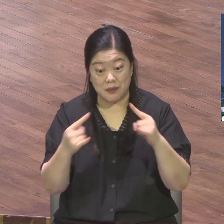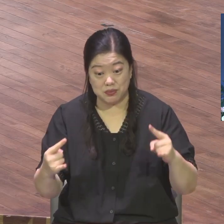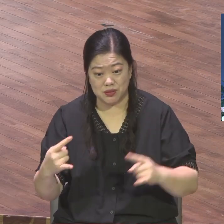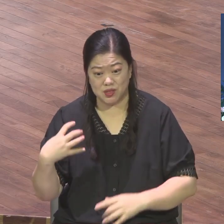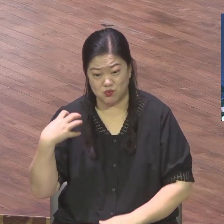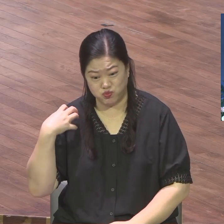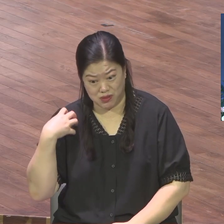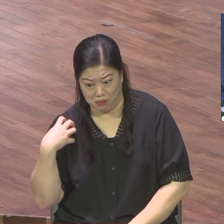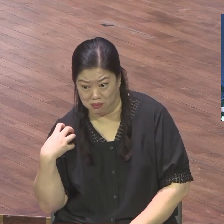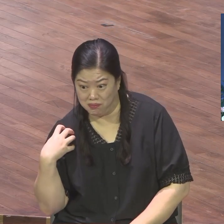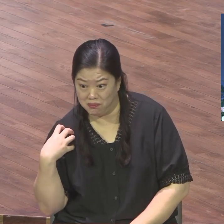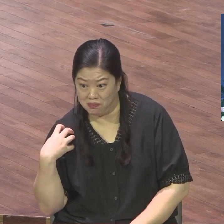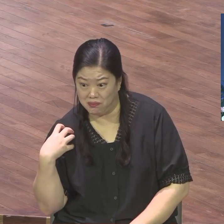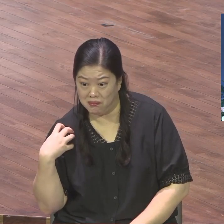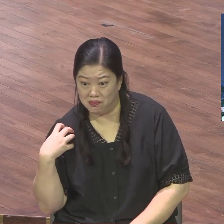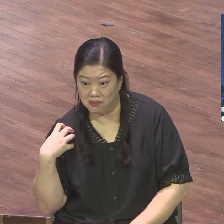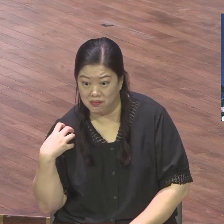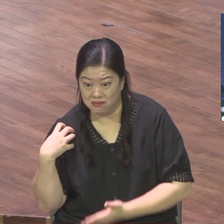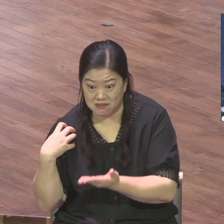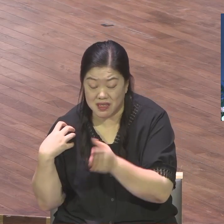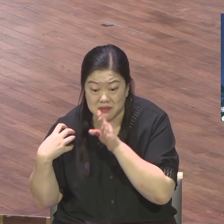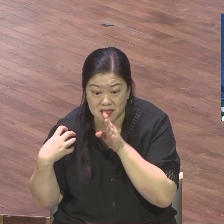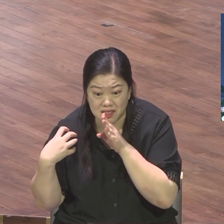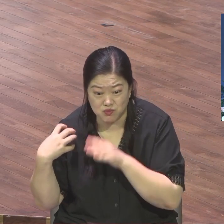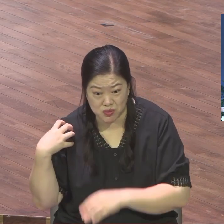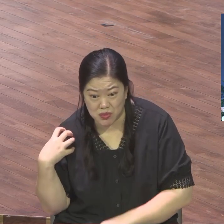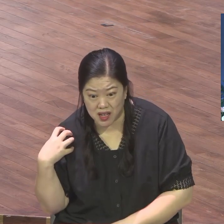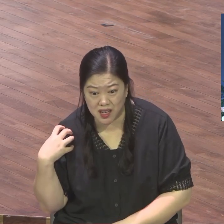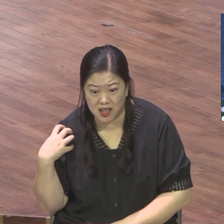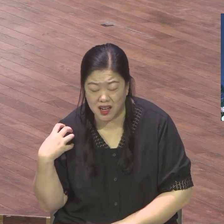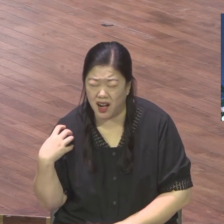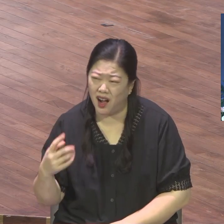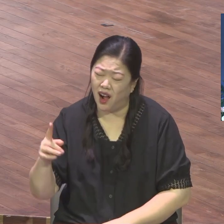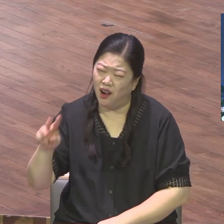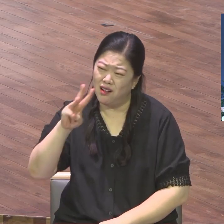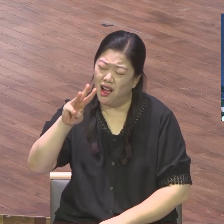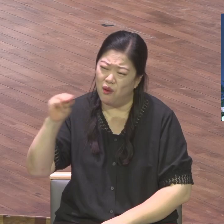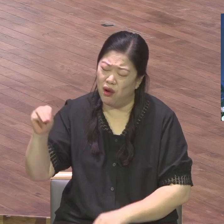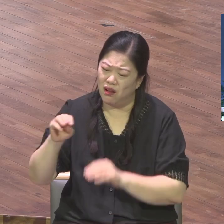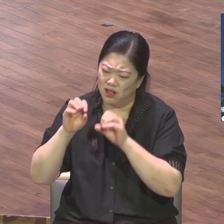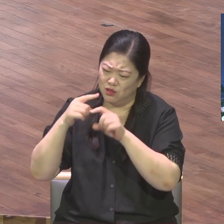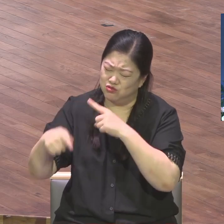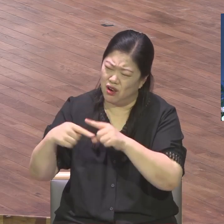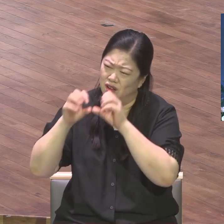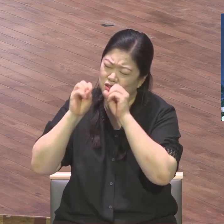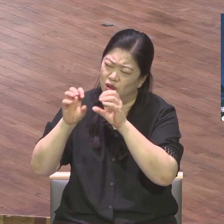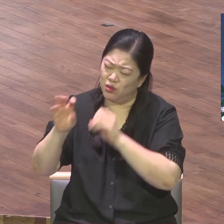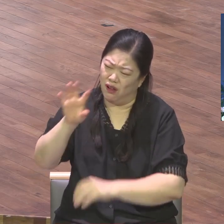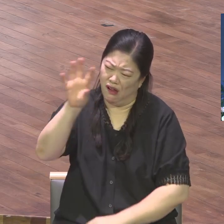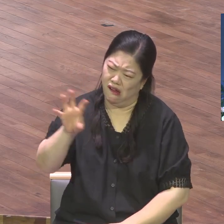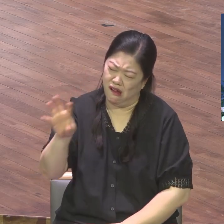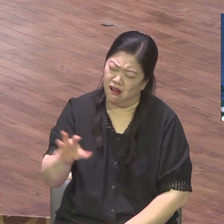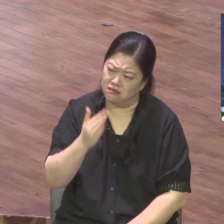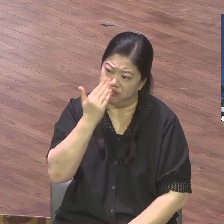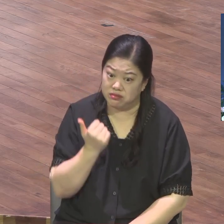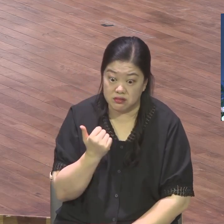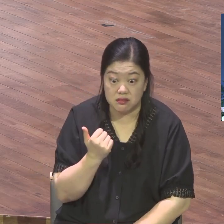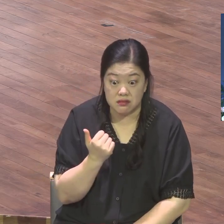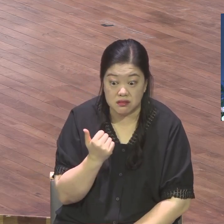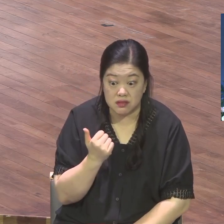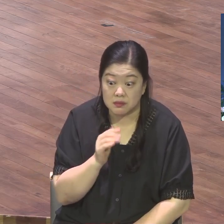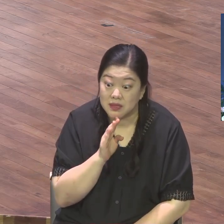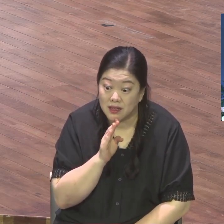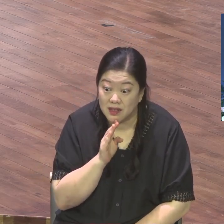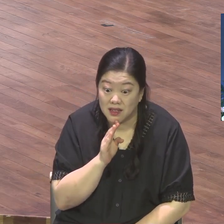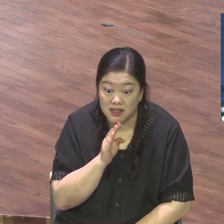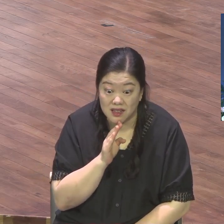왜 영계는 맨날 선교 전도 말하느냐? 그 뭐 말할까요 여기서? 철학 말할까요? 교양